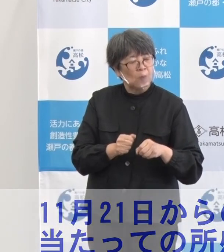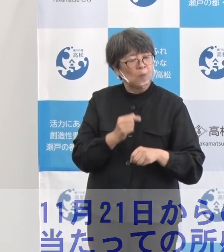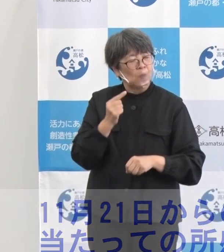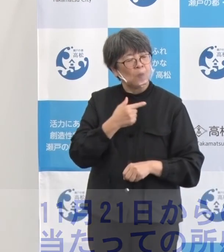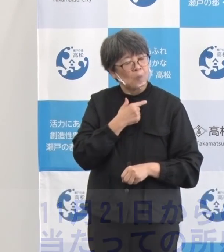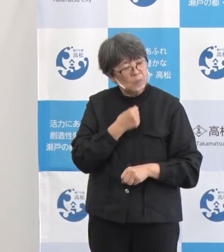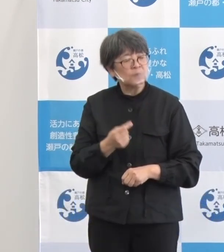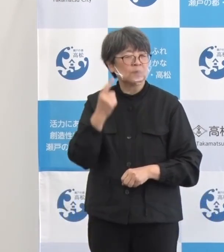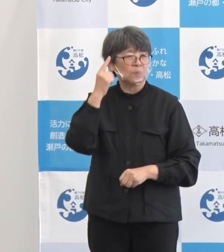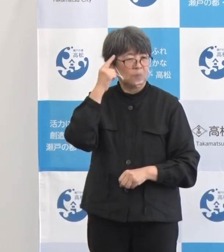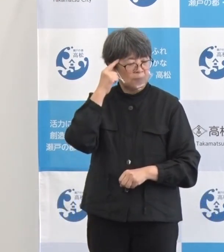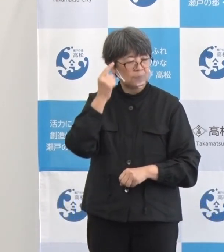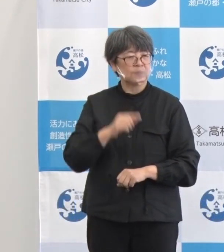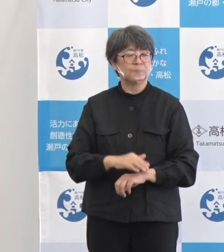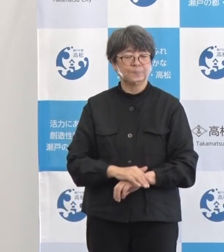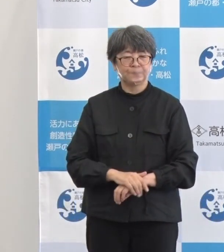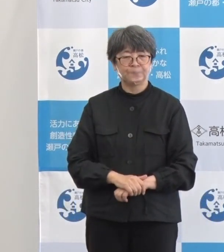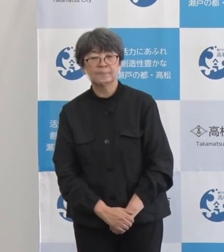ます